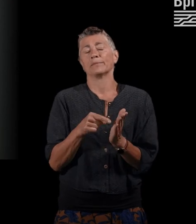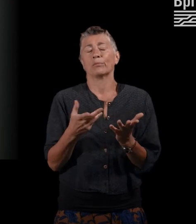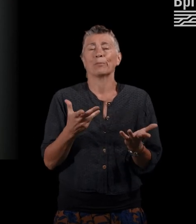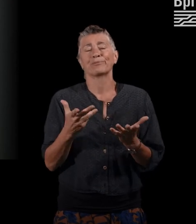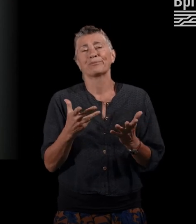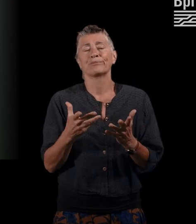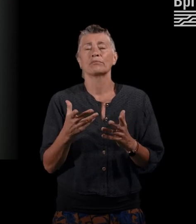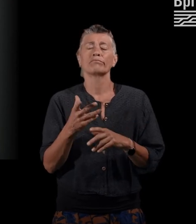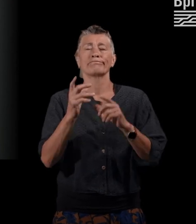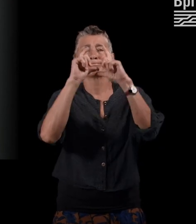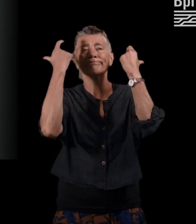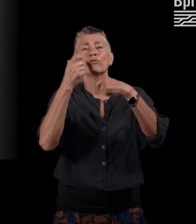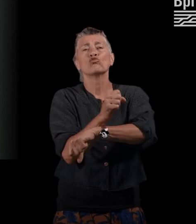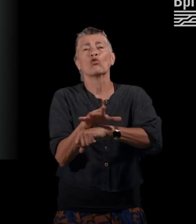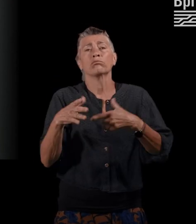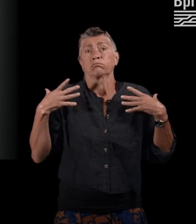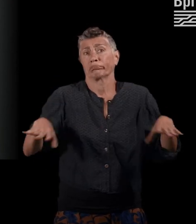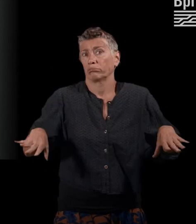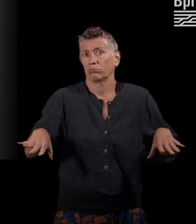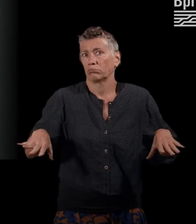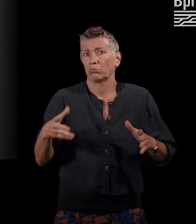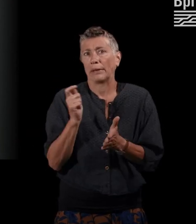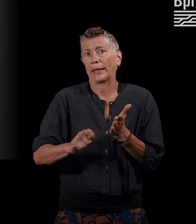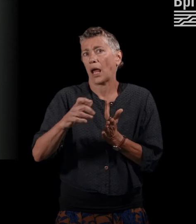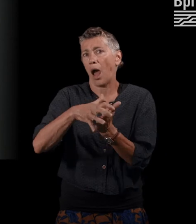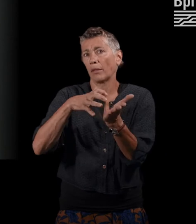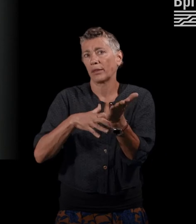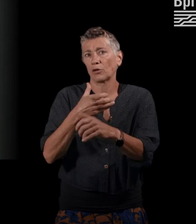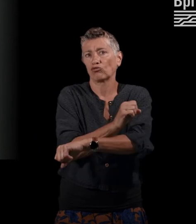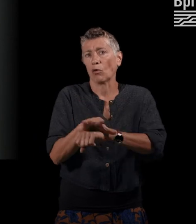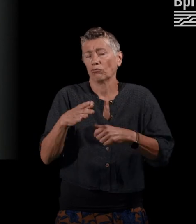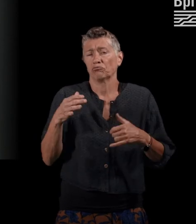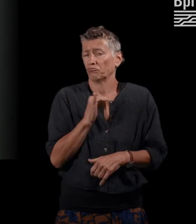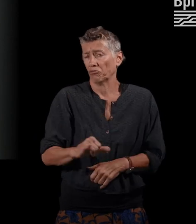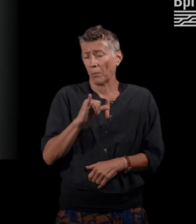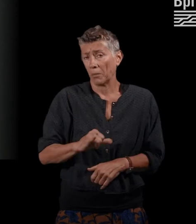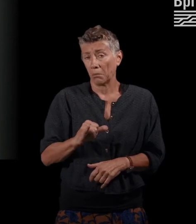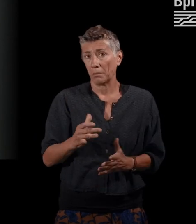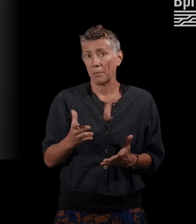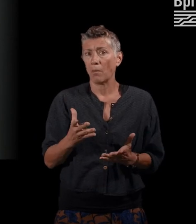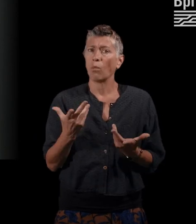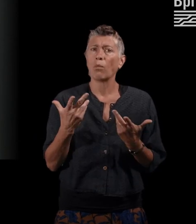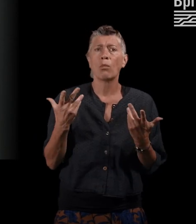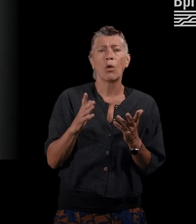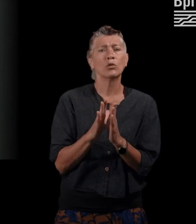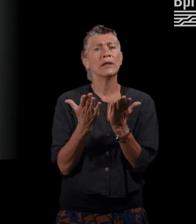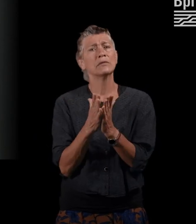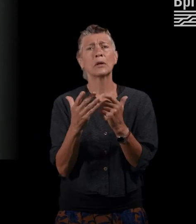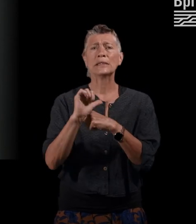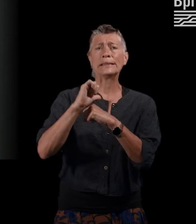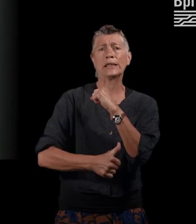Je ne suis pas journaliste, je n'ai jamais écrit d'article journalistique. Donc, à aucun moment, je n'ai voulu écrire un ouvrage